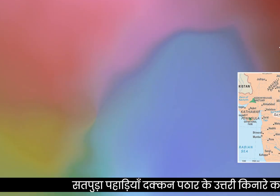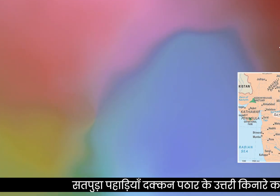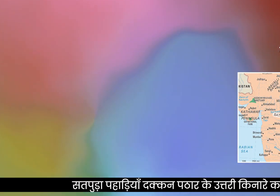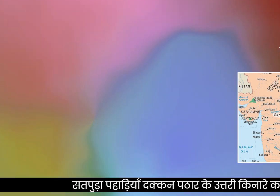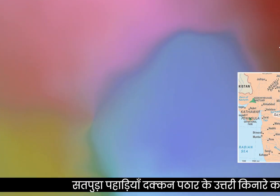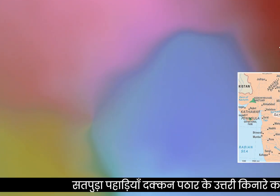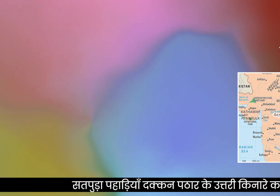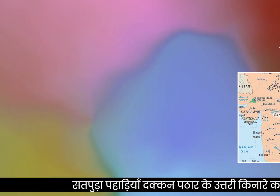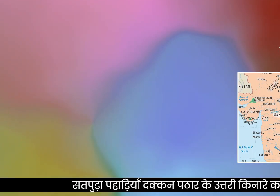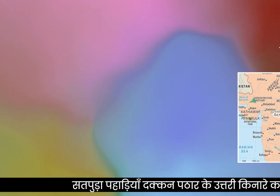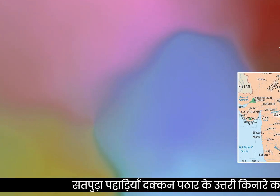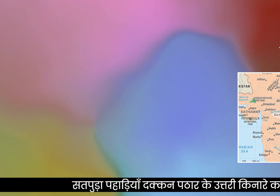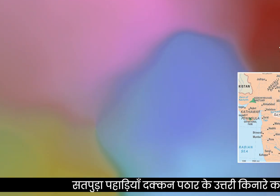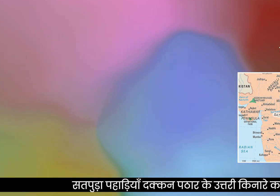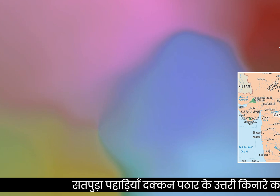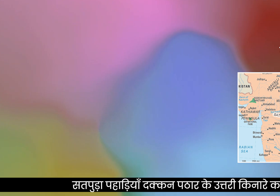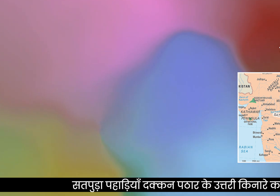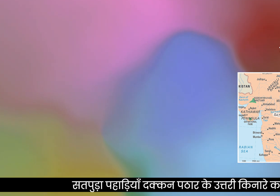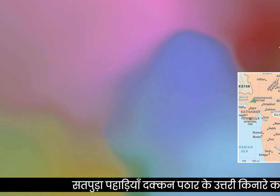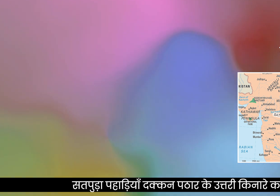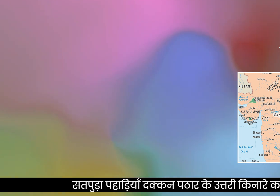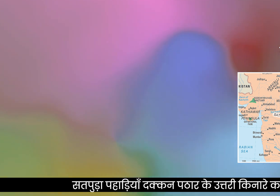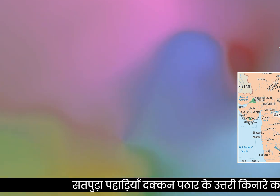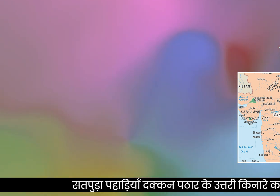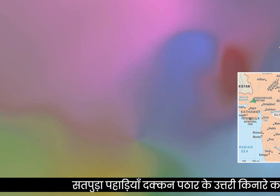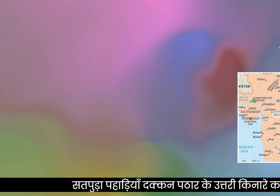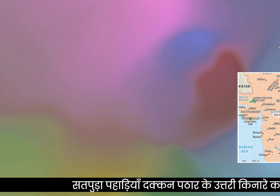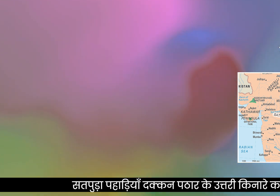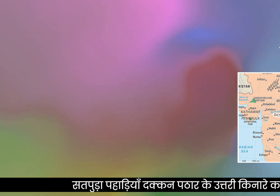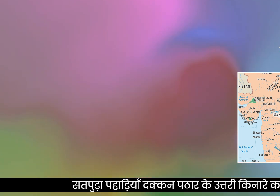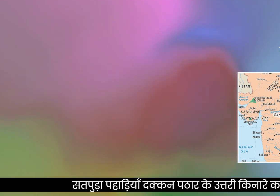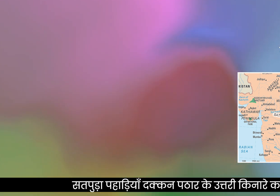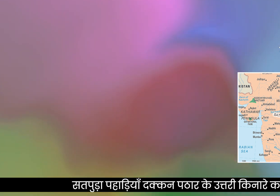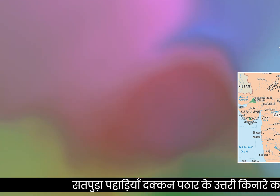सतपुड़ा पहाड़ियाँ दक्कन पठार के उत्तरी किनारों का निर्माण करती है।